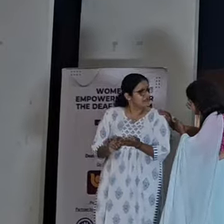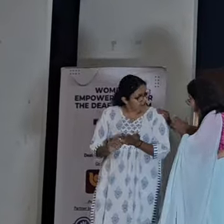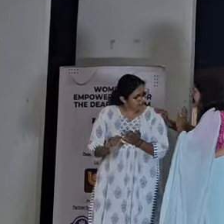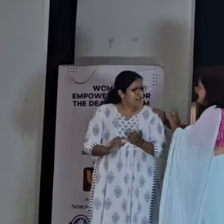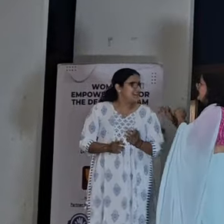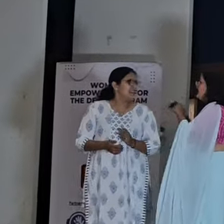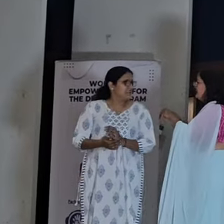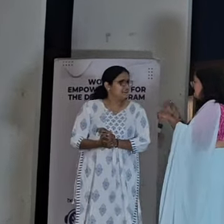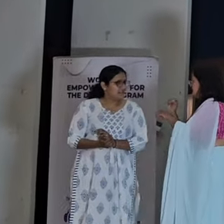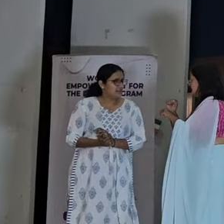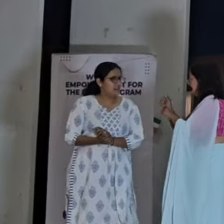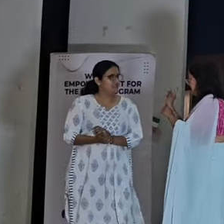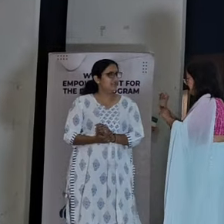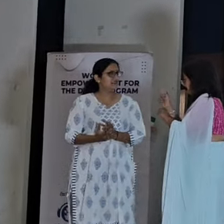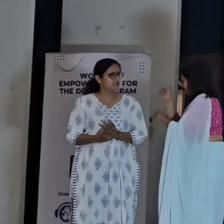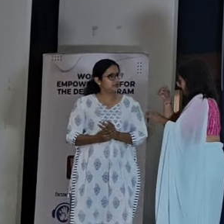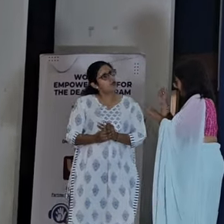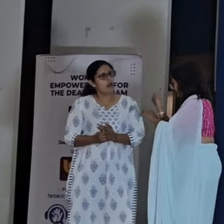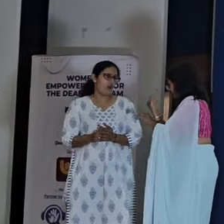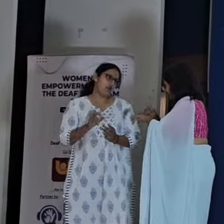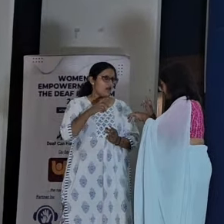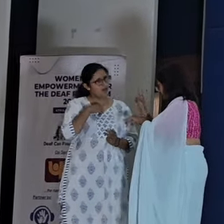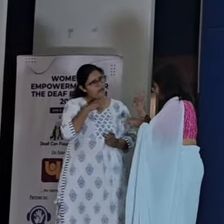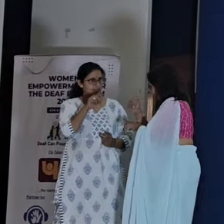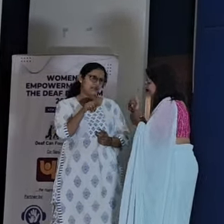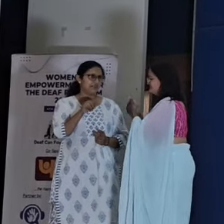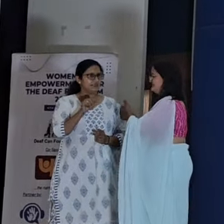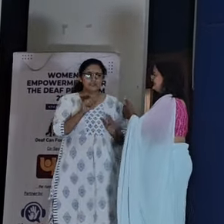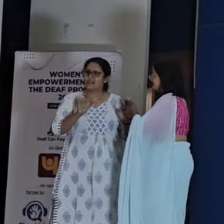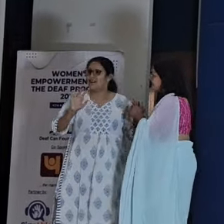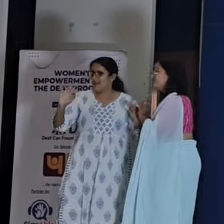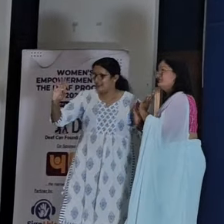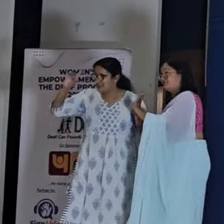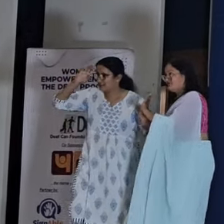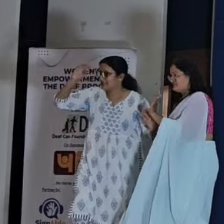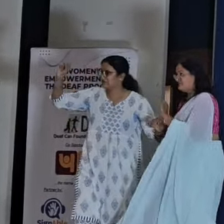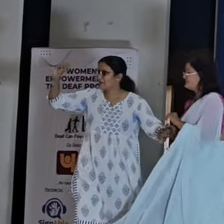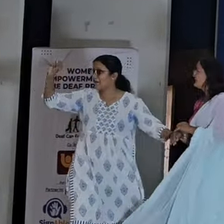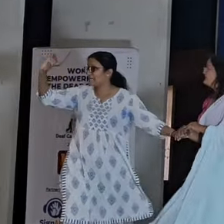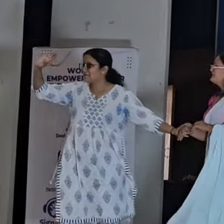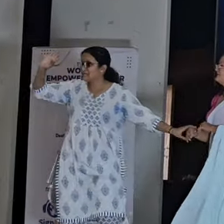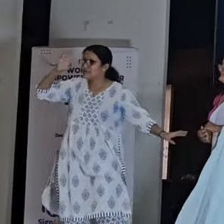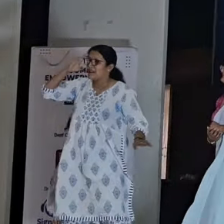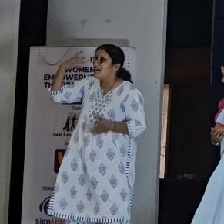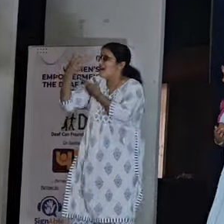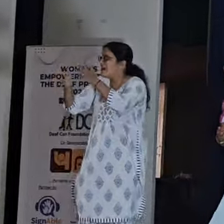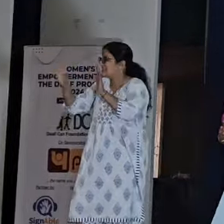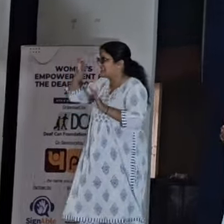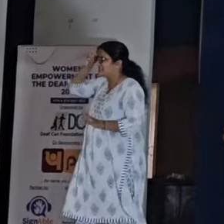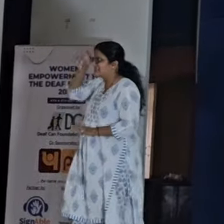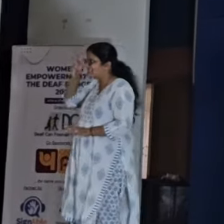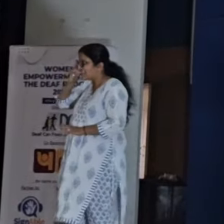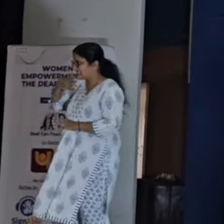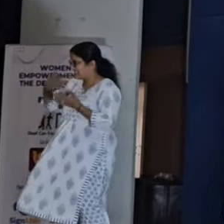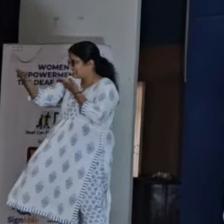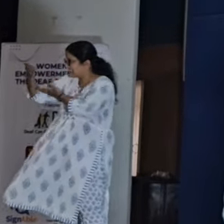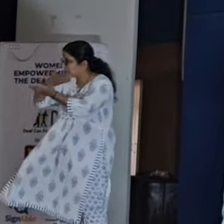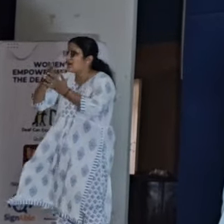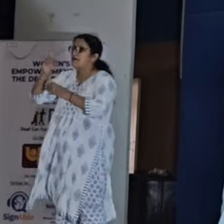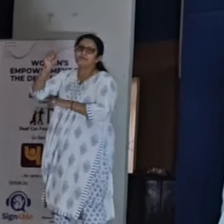कि उन्होंने मेरे पास आए उन्होंने बताया कि आज मेरे को थोड़ा सा अर्जेंट काम है, आप वहाँ पे आ सकते हो, आपने देखा उन्होंने मेरे को कैसे मेरे पास आके कॉल किया और